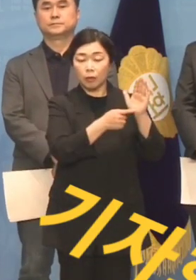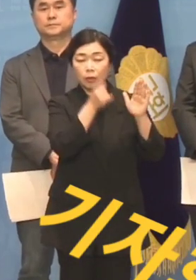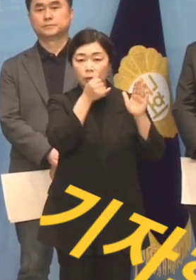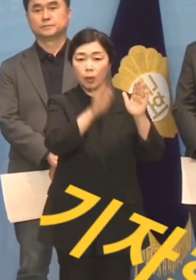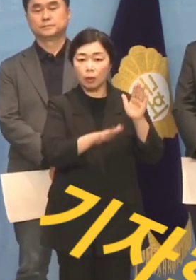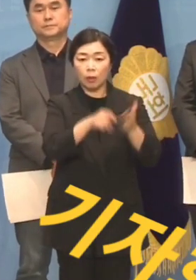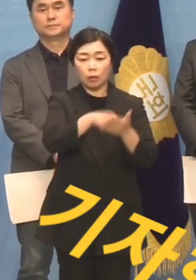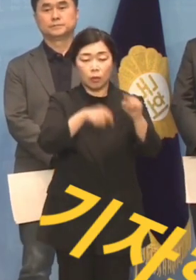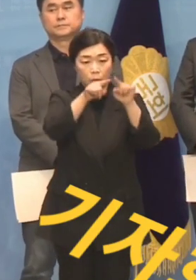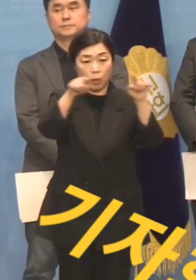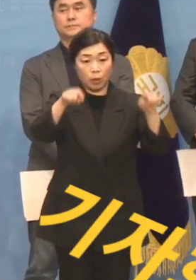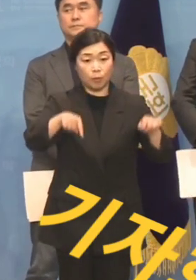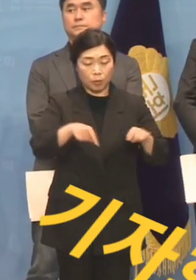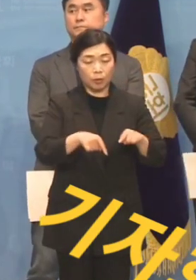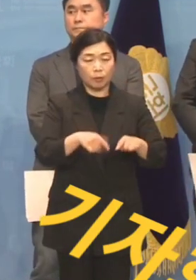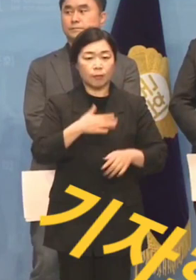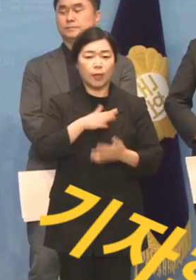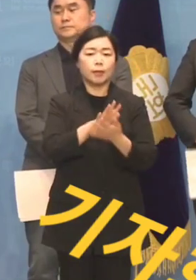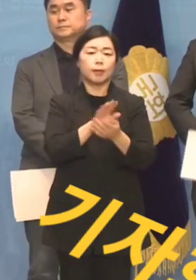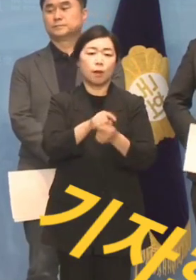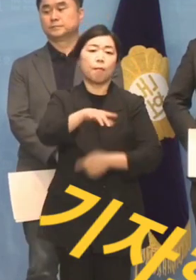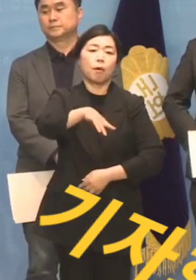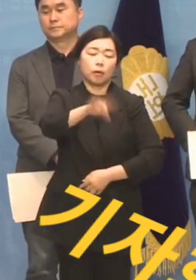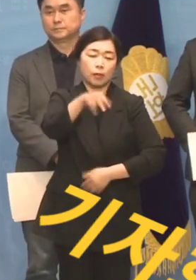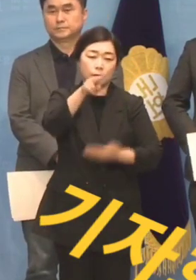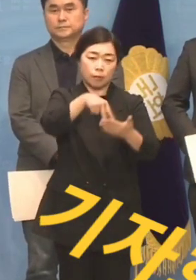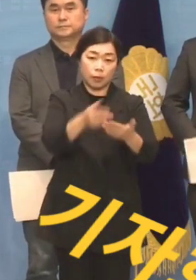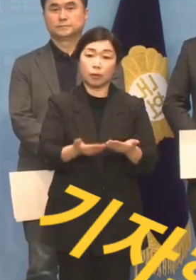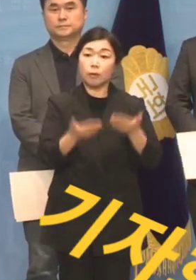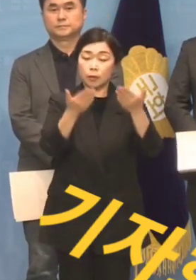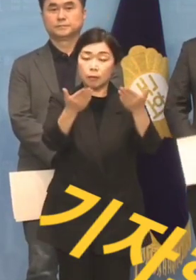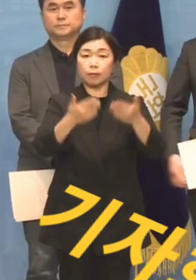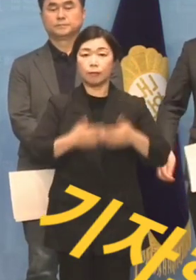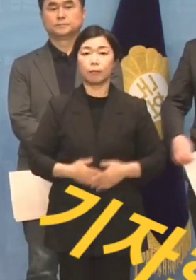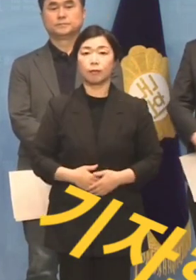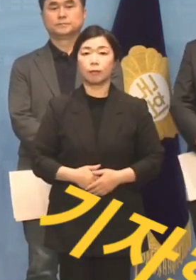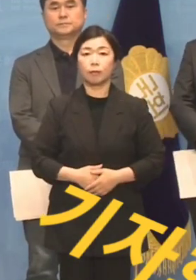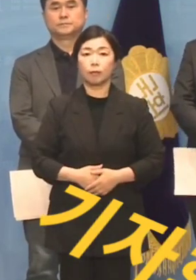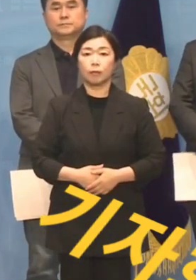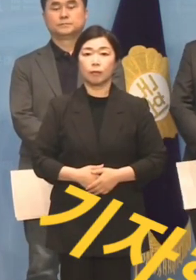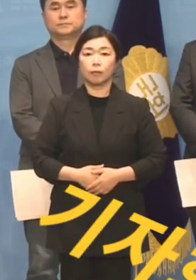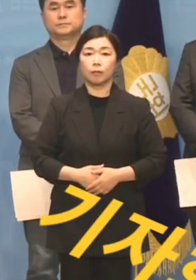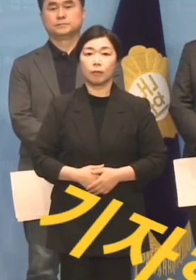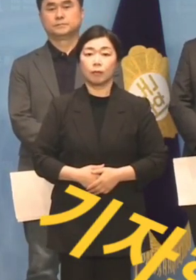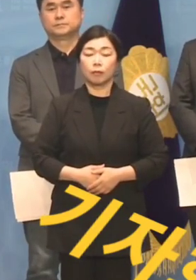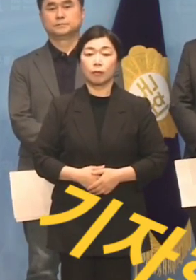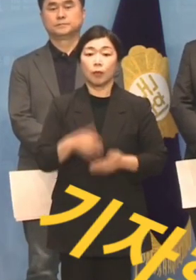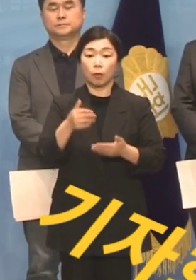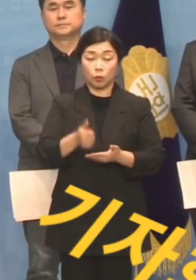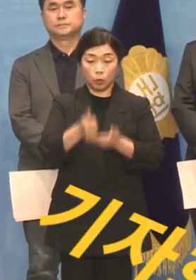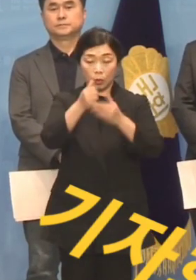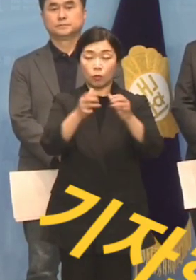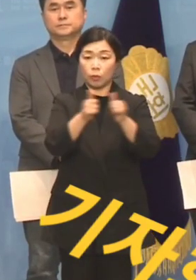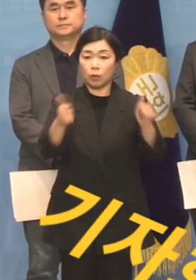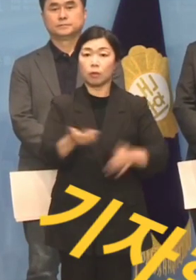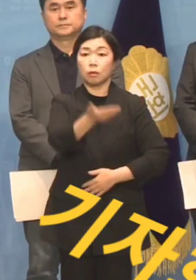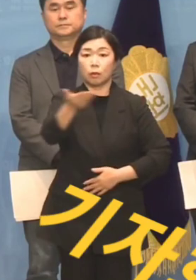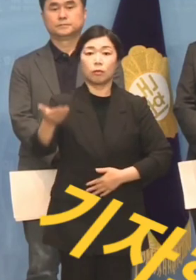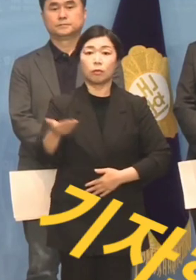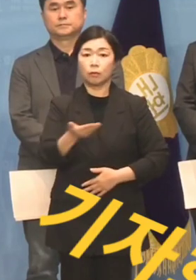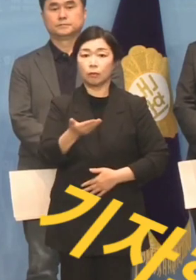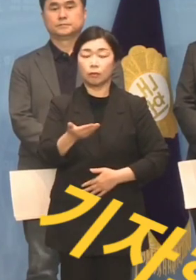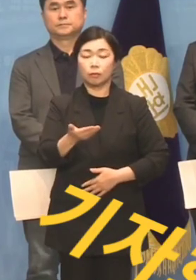있었습니다만 기자회견문을 제가 먼저 말씀드리도록 하겠습니다. 존경하는 국민